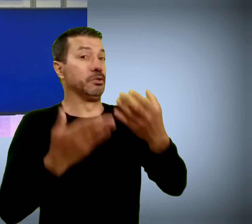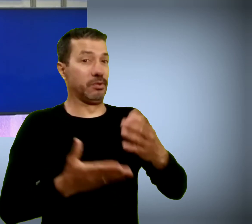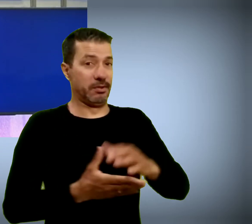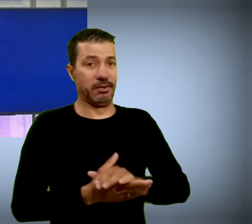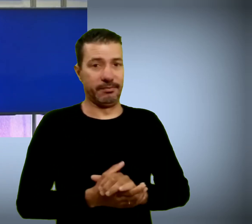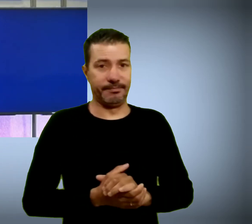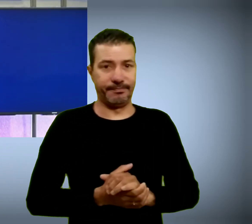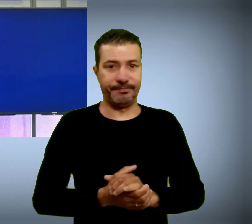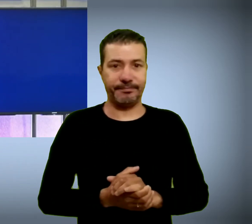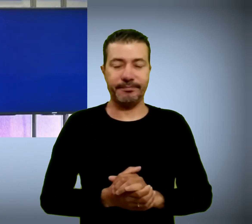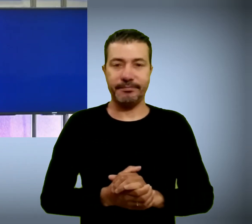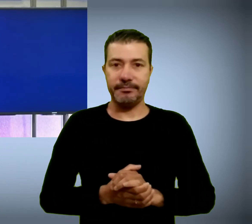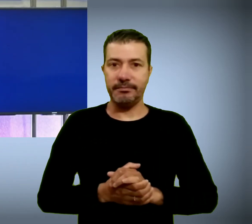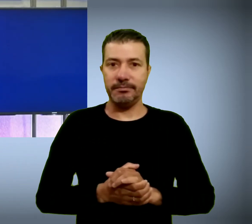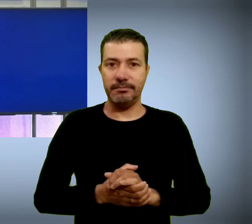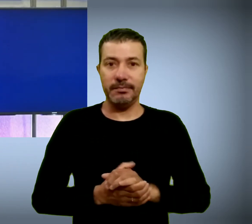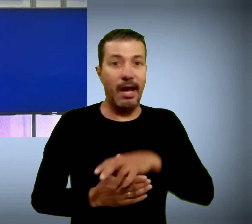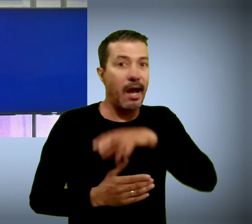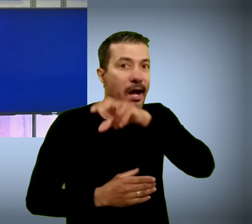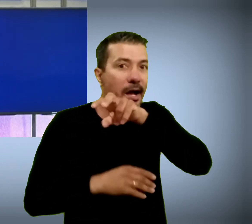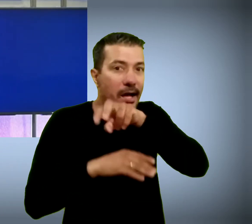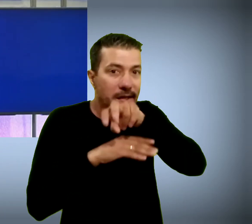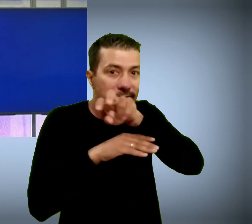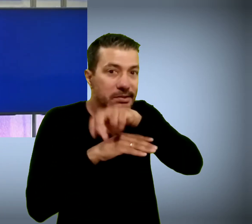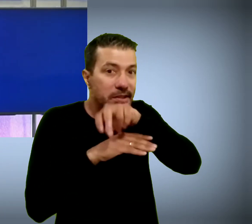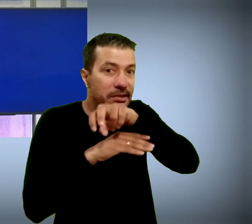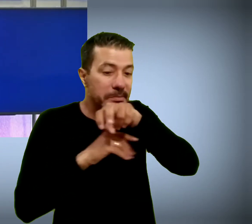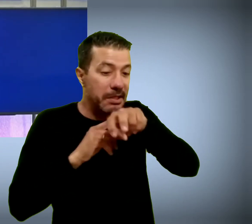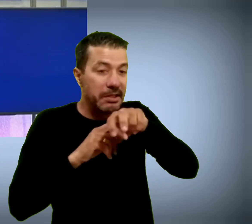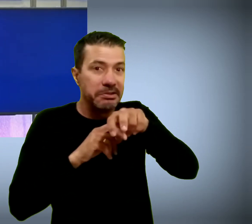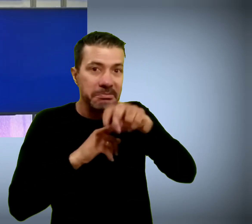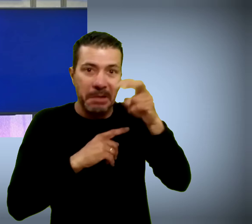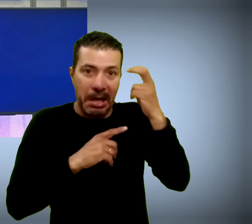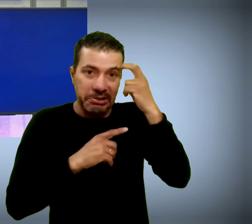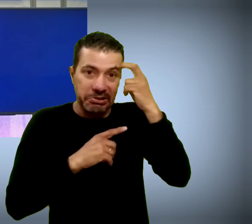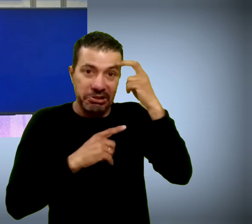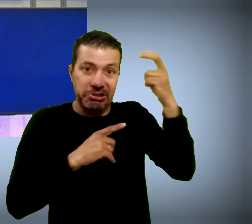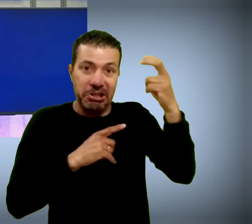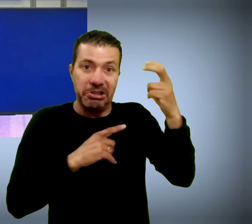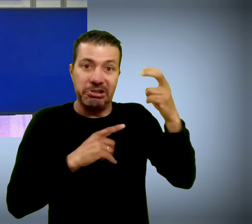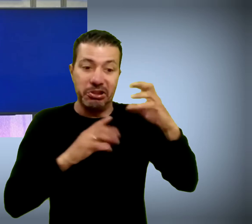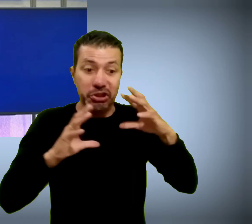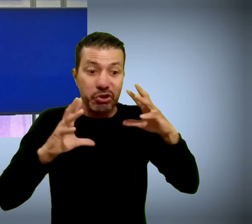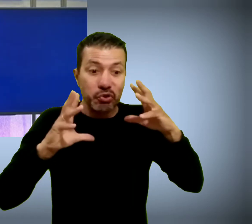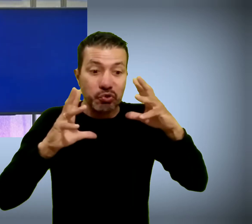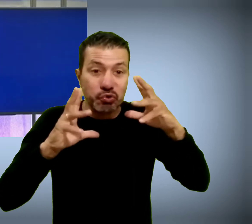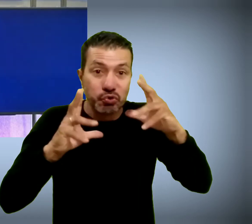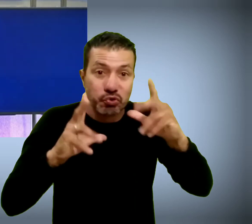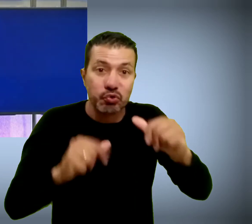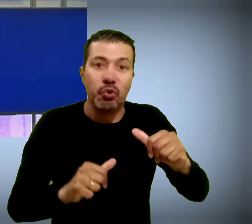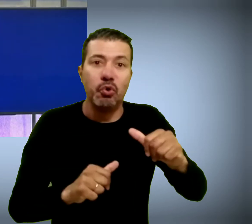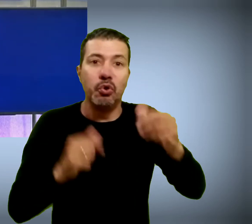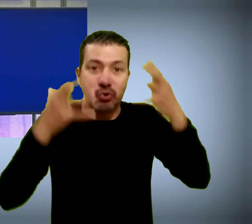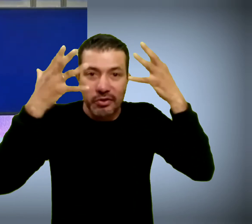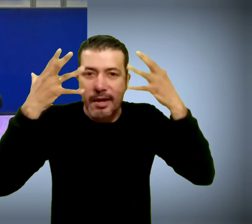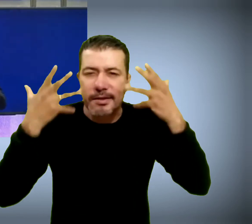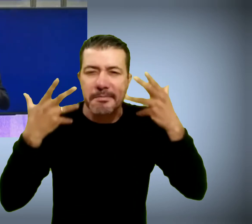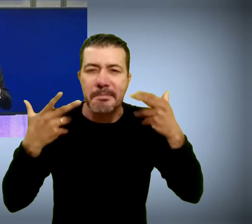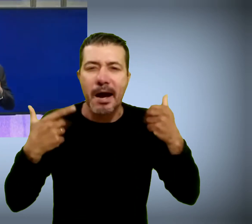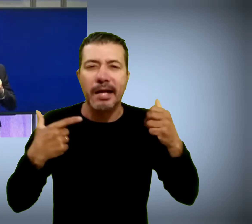assim, a serpente era mais astuta que todos os animais do campo que o Senhor Deus tinha